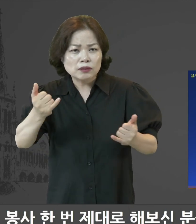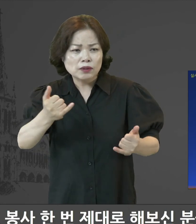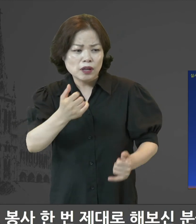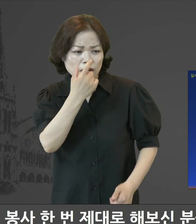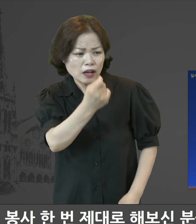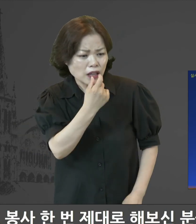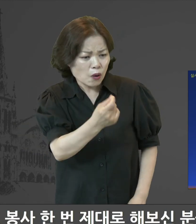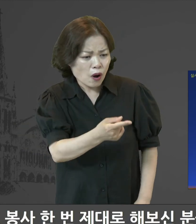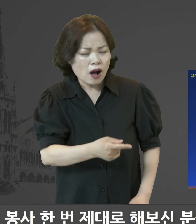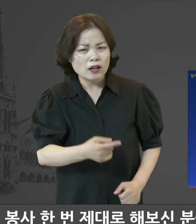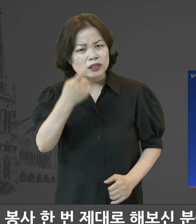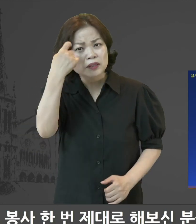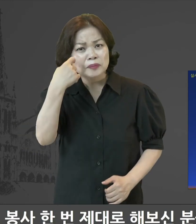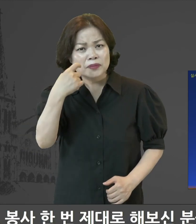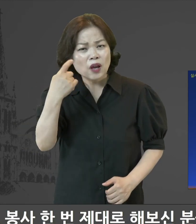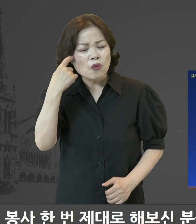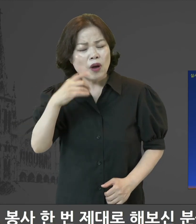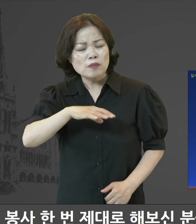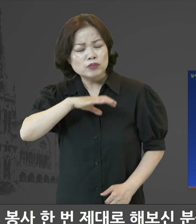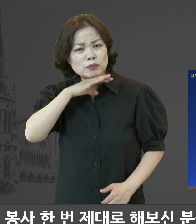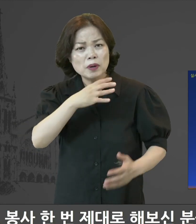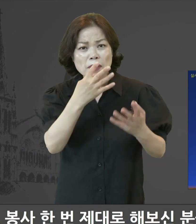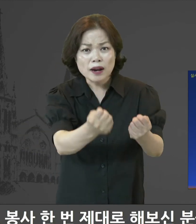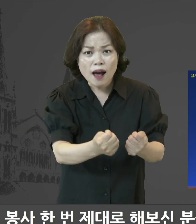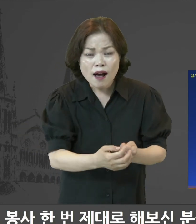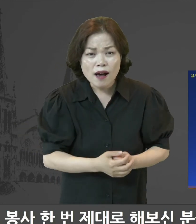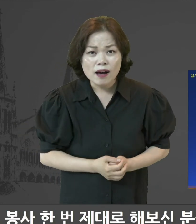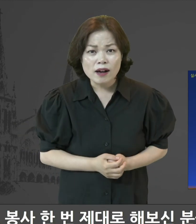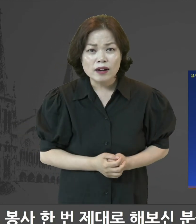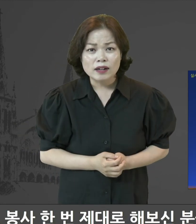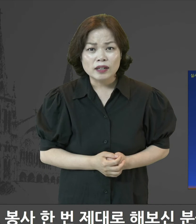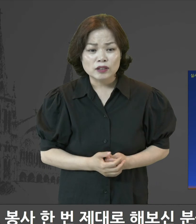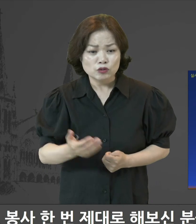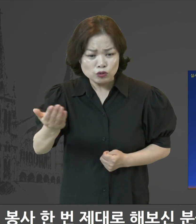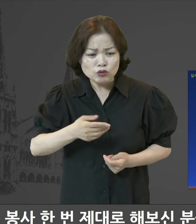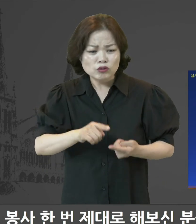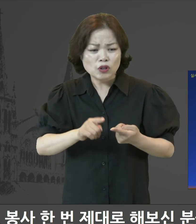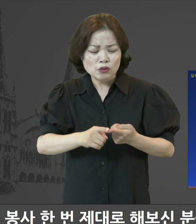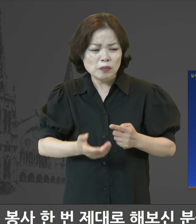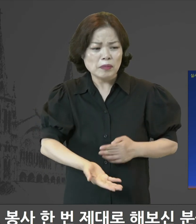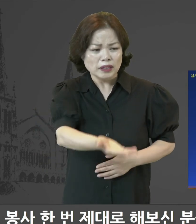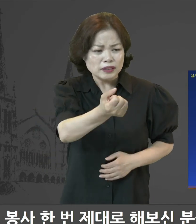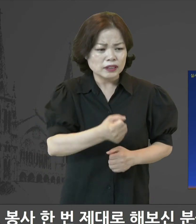까다로워? 왜 이렇게 불평불만이 많아? 그냥 주는 대로 좀 받지.